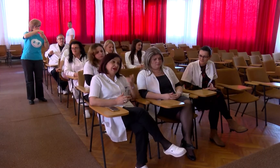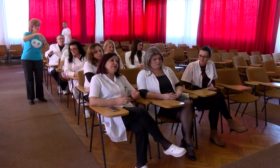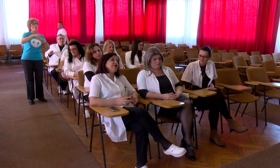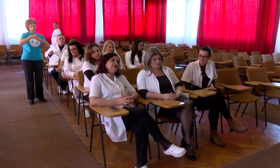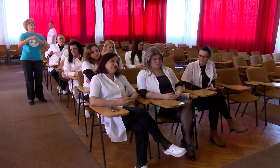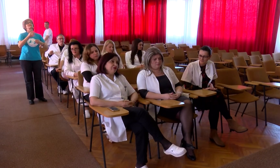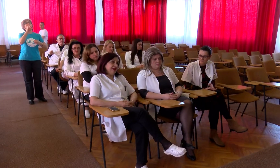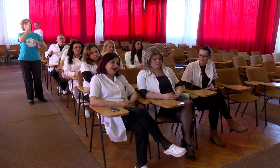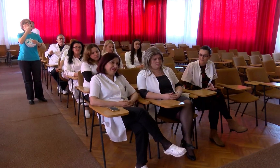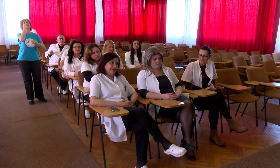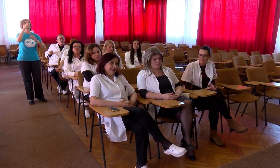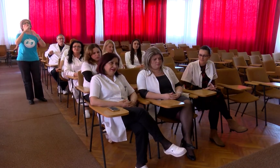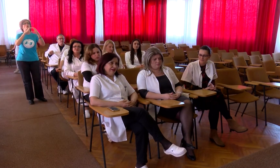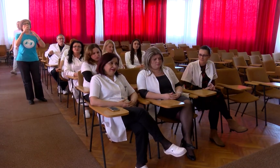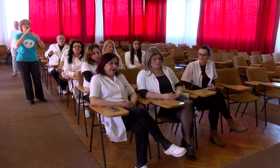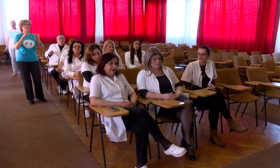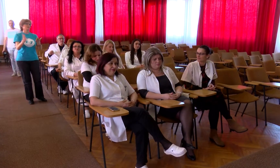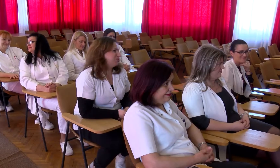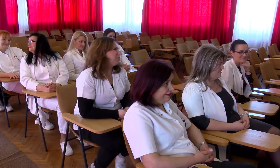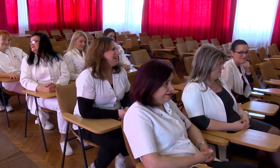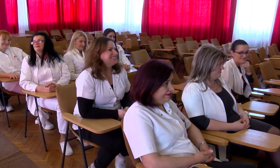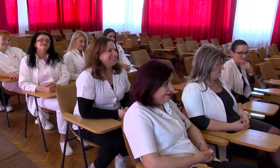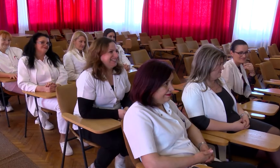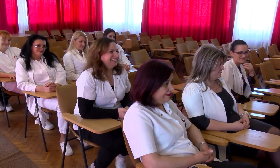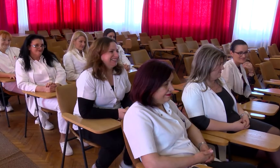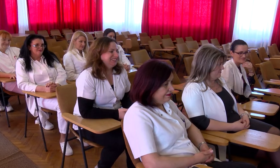za zdravstvenu zaštitu radnika, na kojoj su bili prisutni i gluvi volonteri.